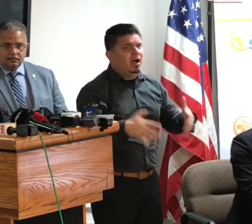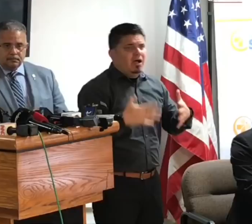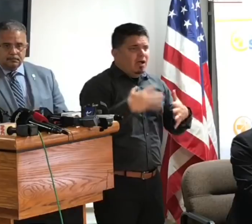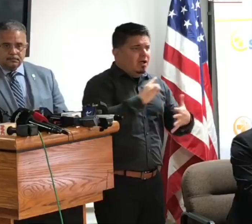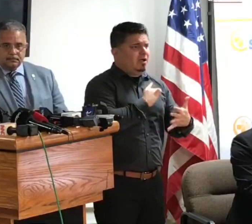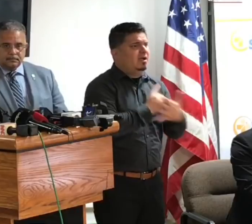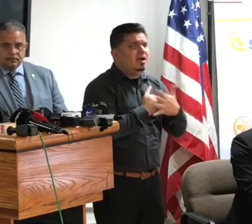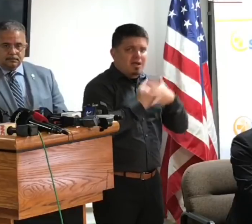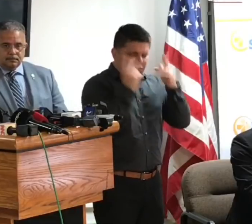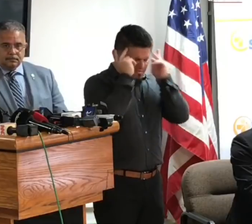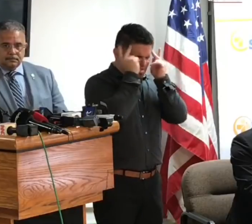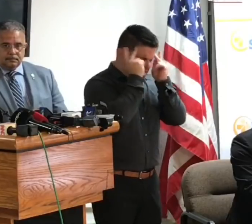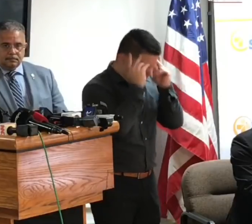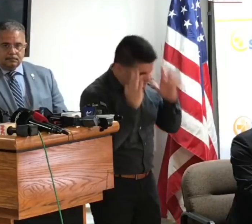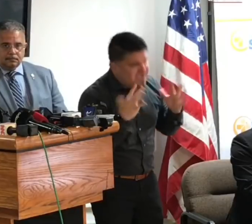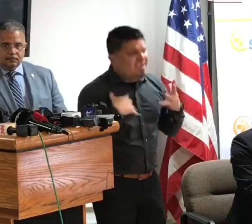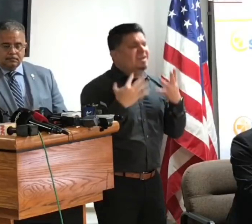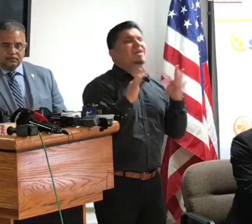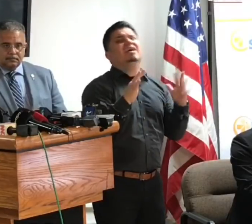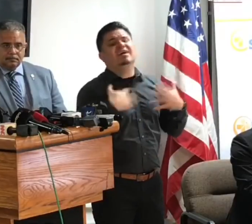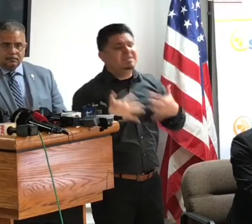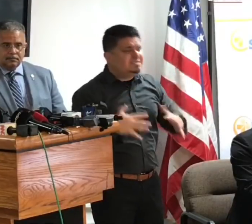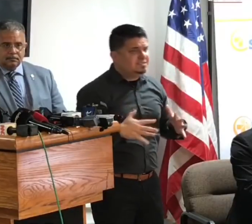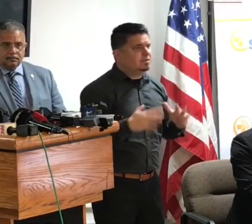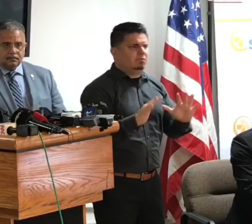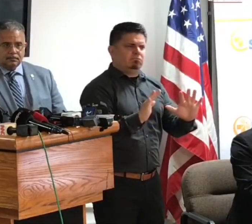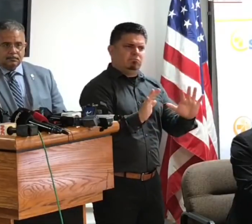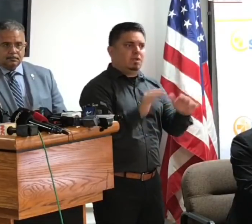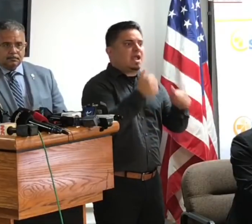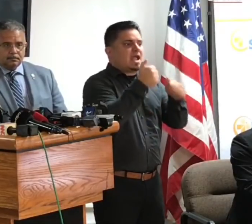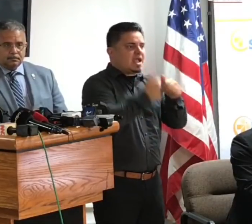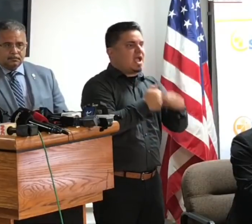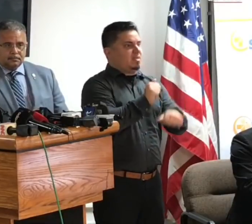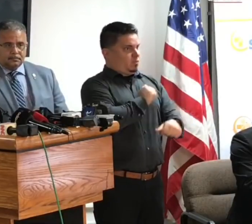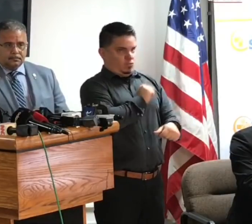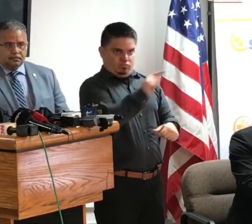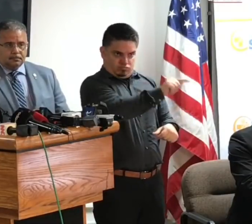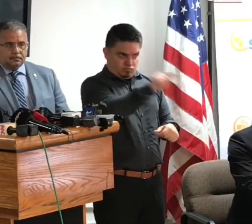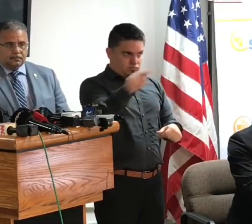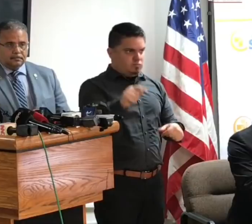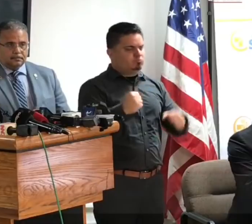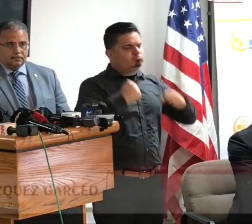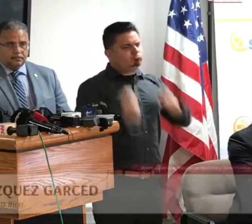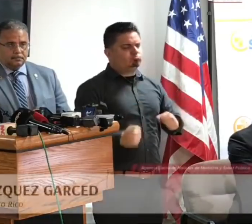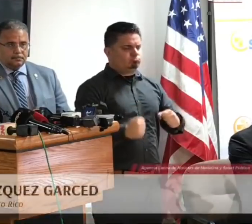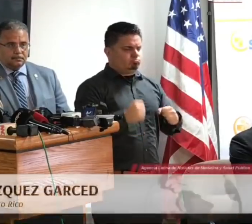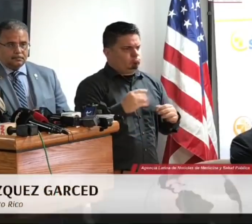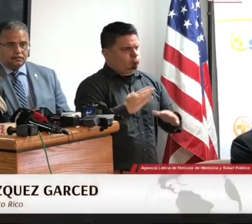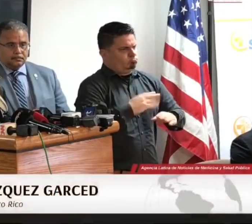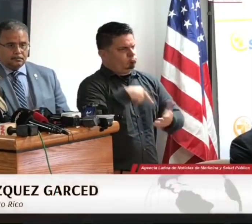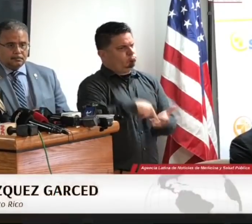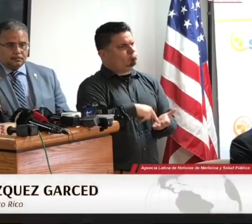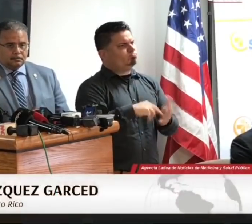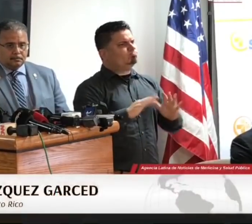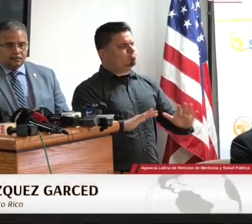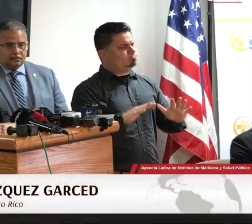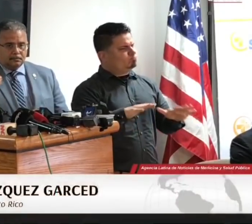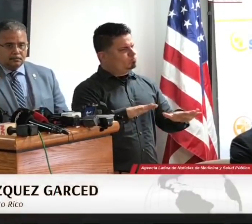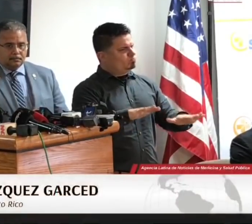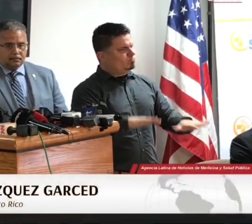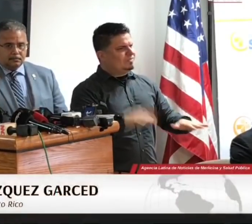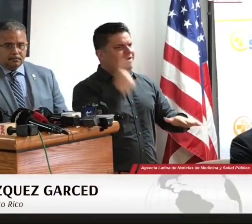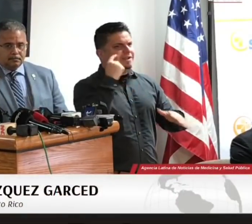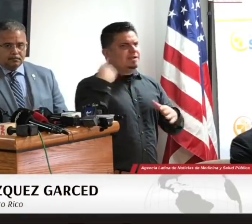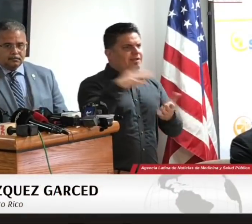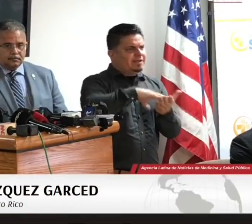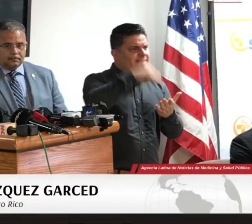Es que nosotros, está en nosotros mismos el protegernos. Hemos aprendido en estos pocos días y ya cuando salimos nos